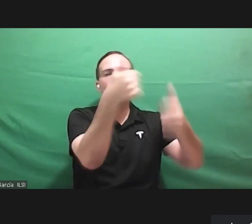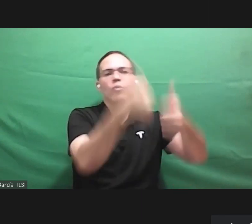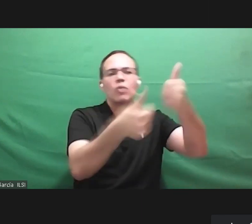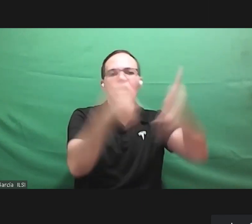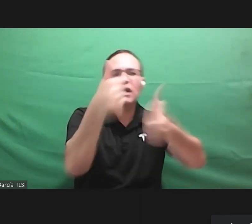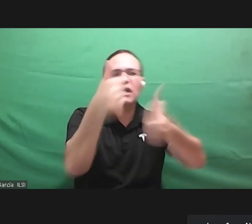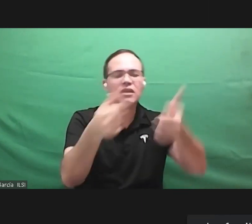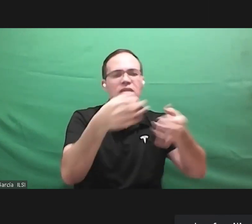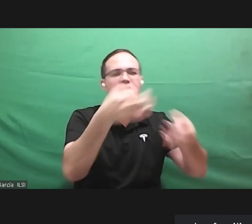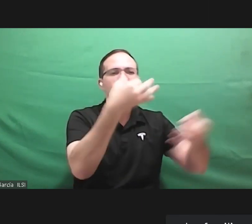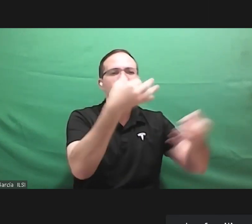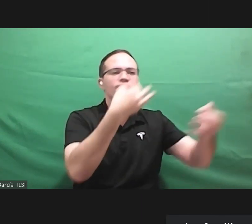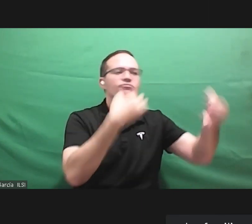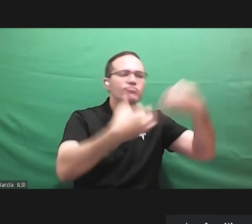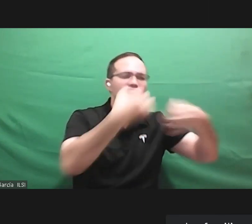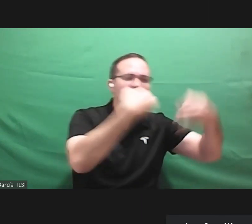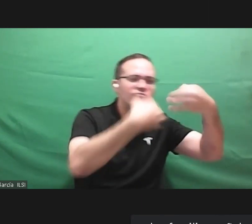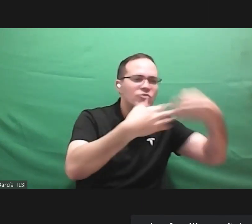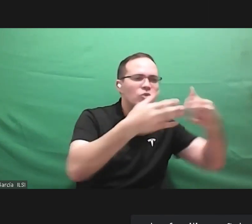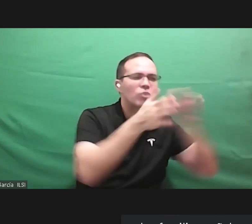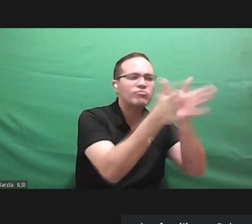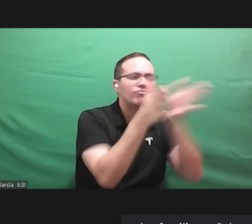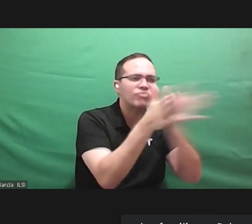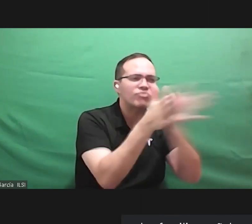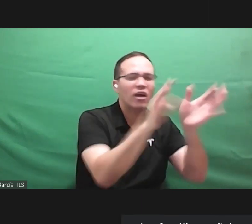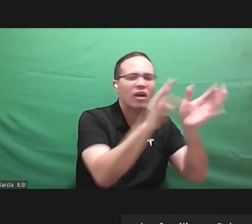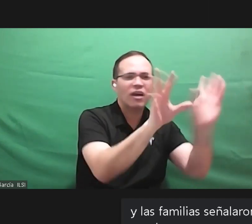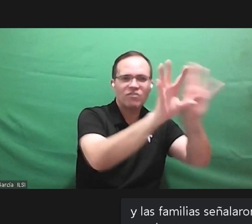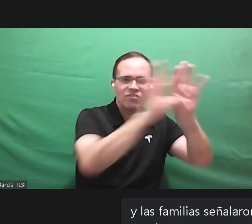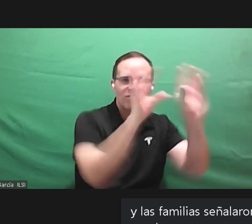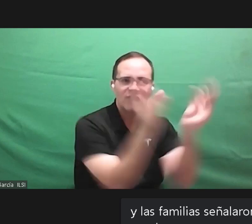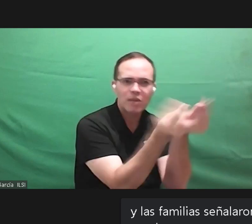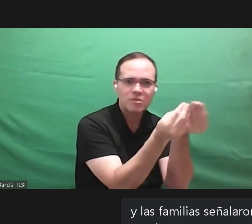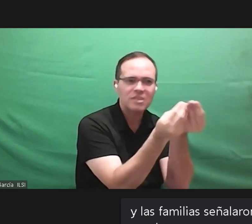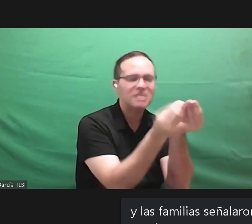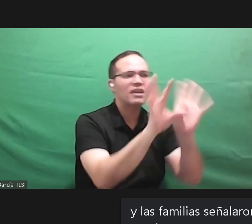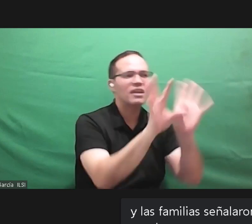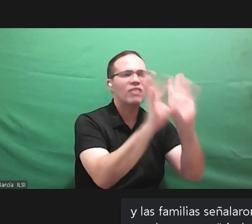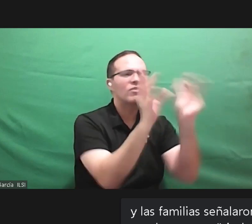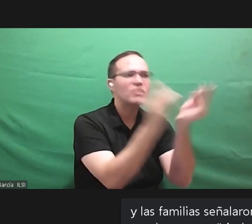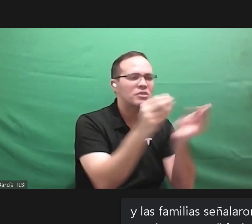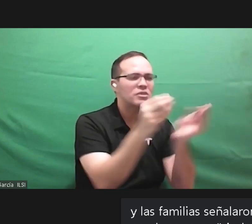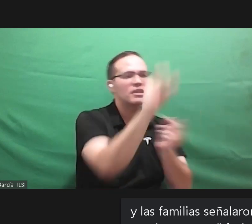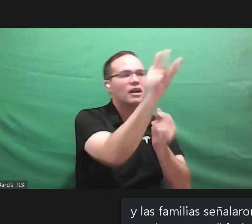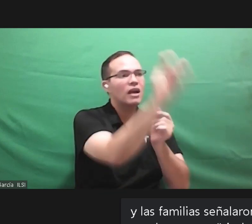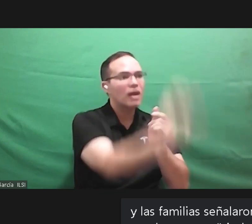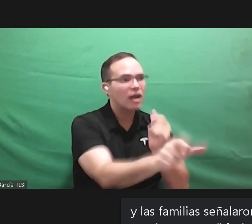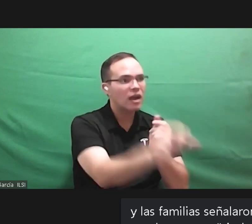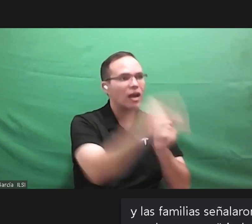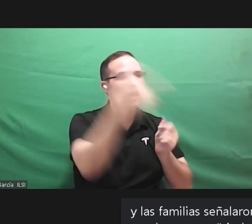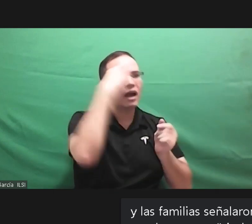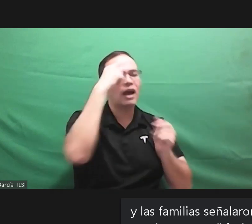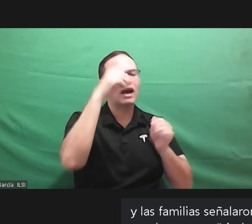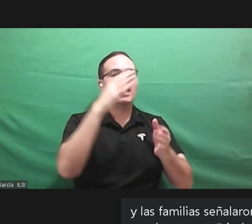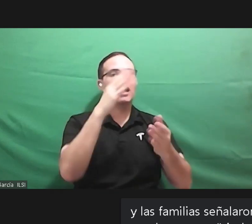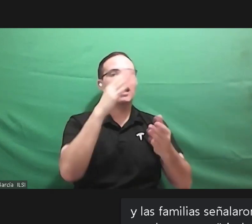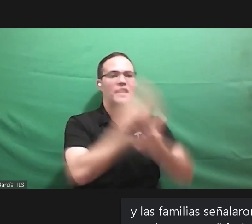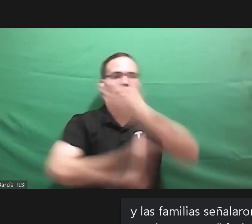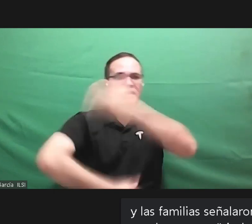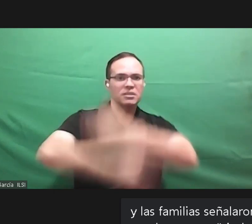a la familia o de entender cómo registrar a esa persona con discapacidad intelectual o psicosocial.